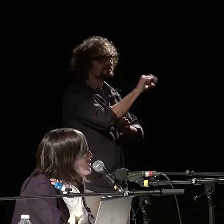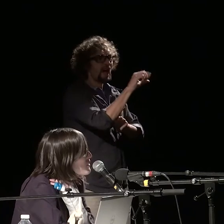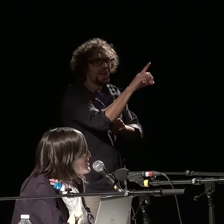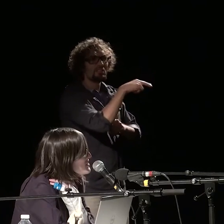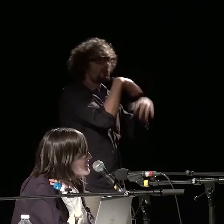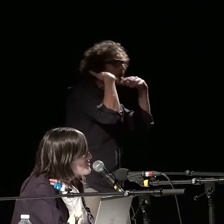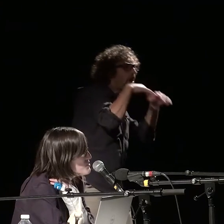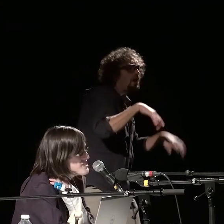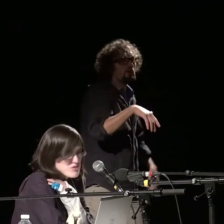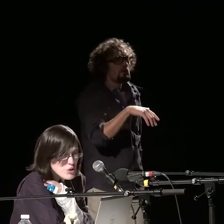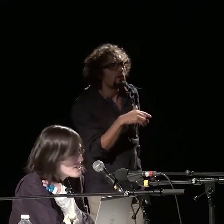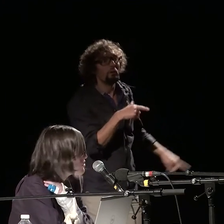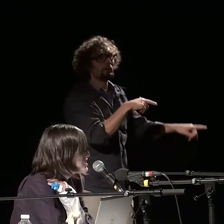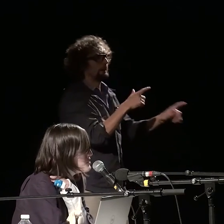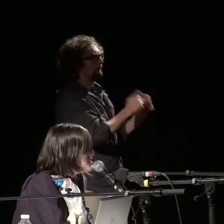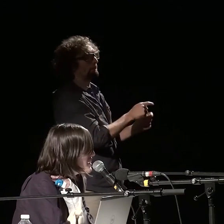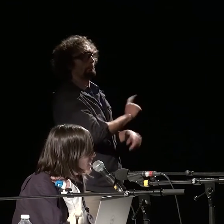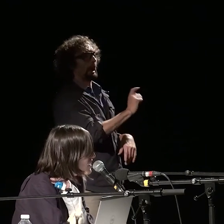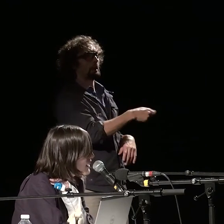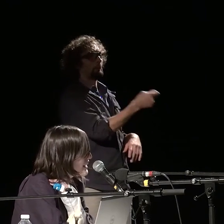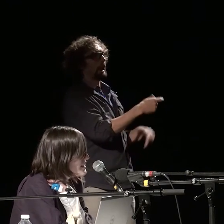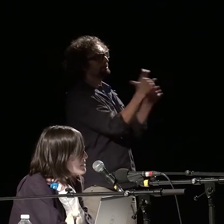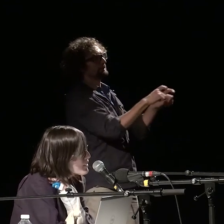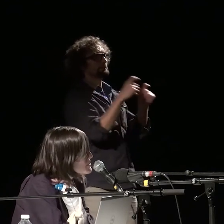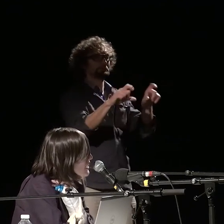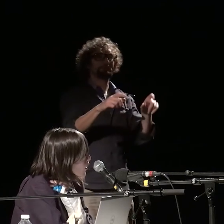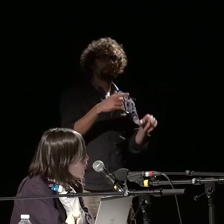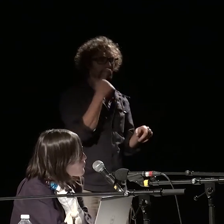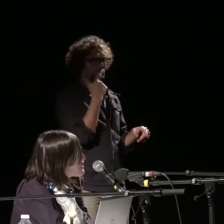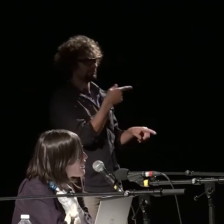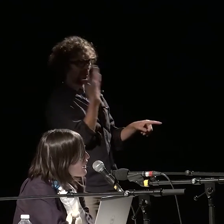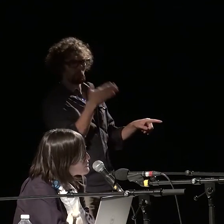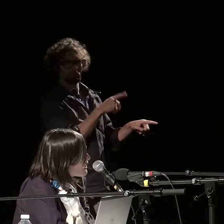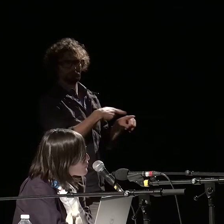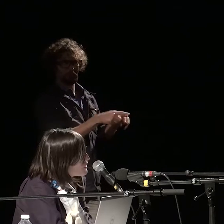pas normal, le mec, il a des activités bizarres, son ordinateur, déjà, il est bizarre. C'est le mec bizarre.